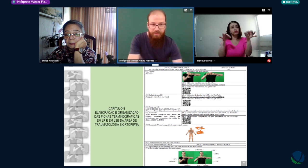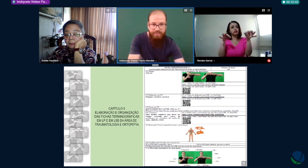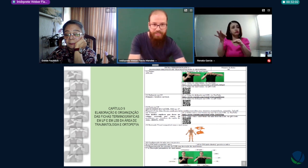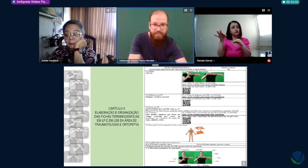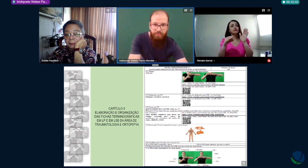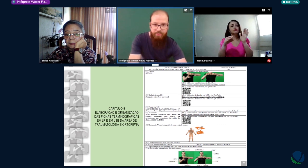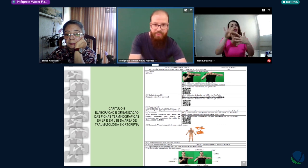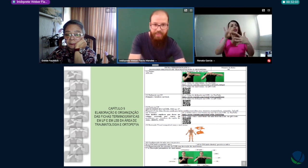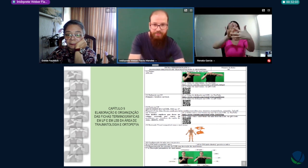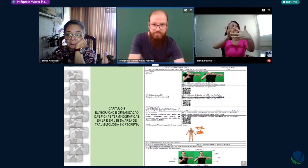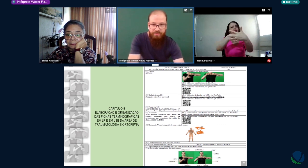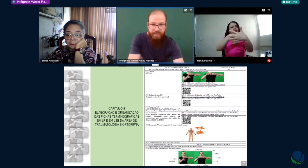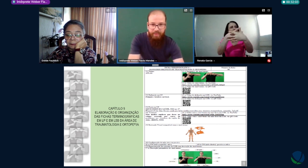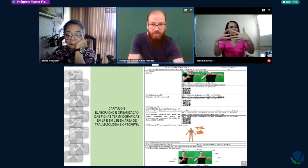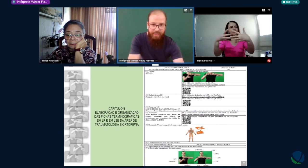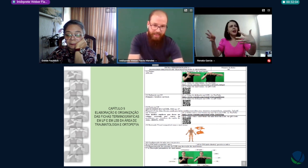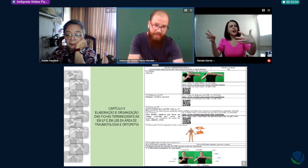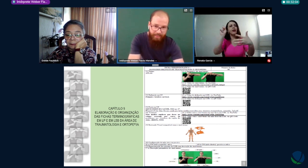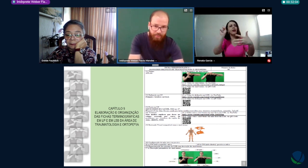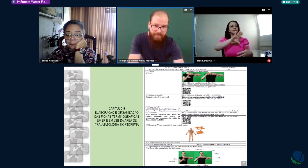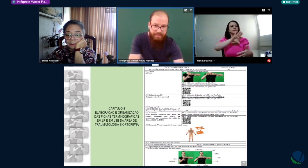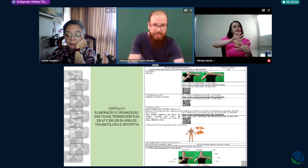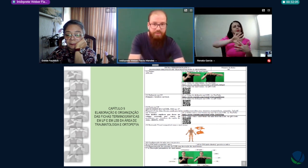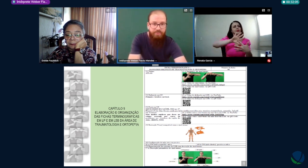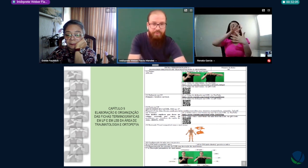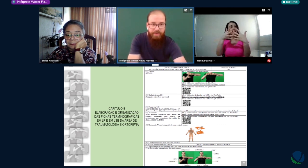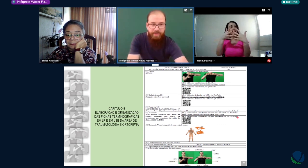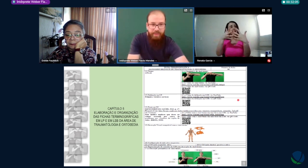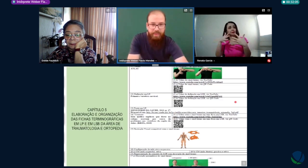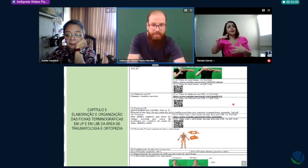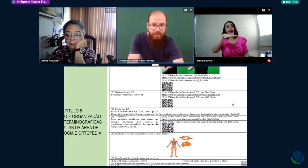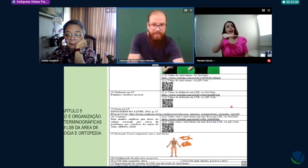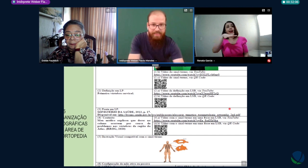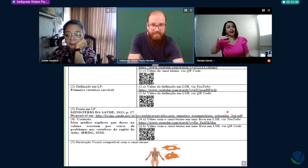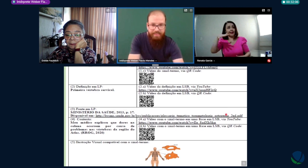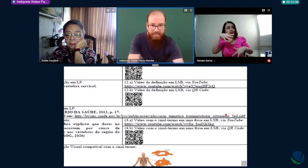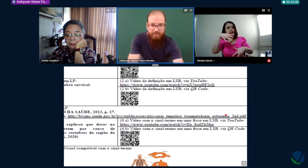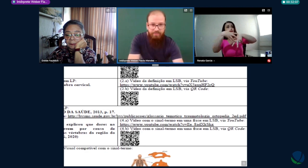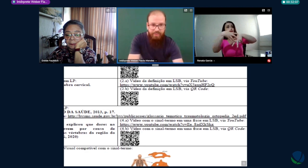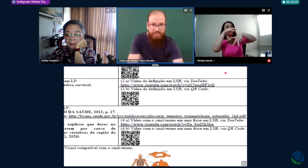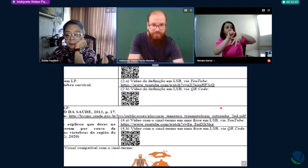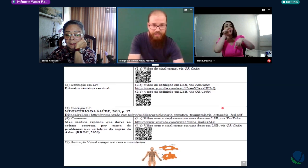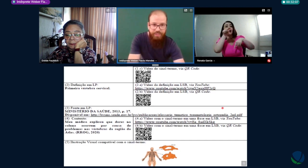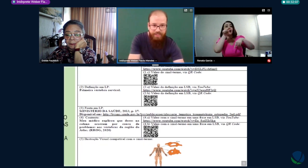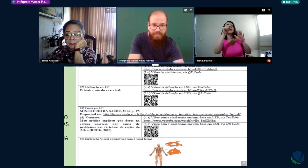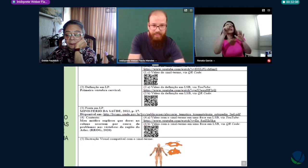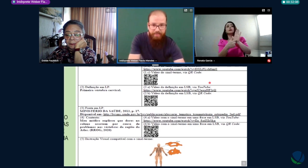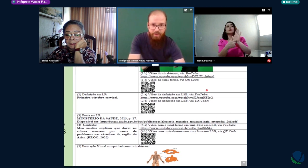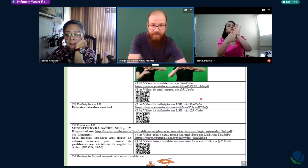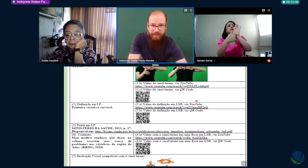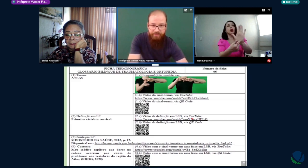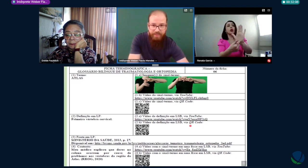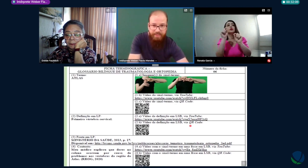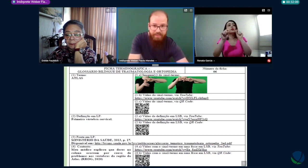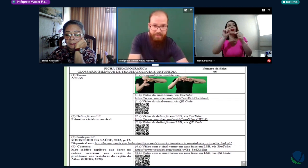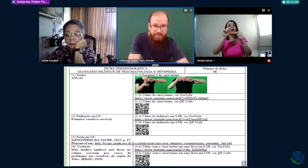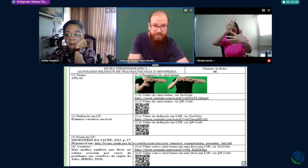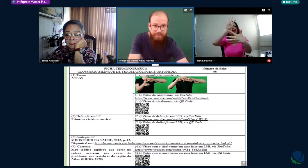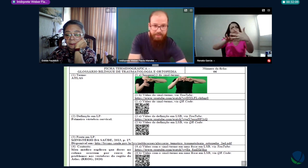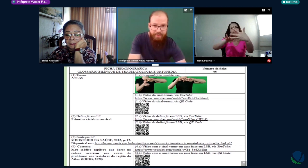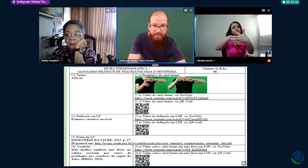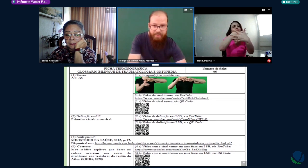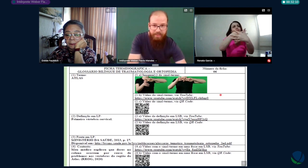O capítulo 5, eu trato da elaboração e da organização das fichas